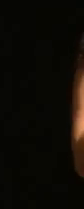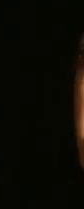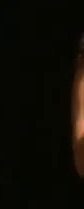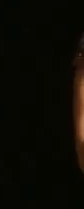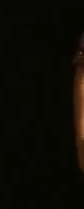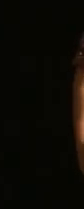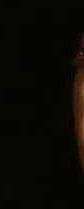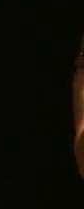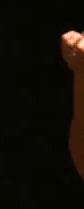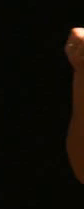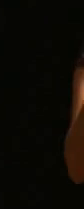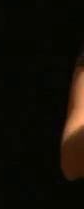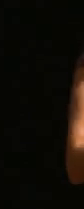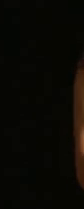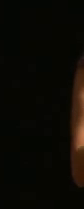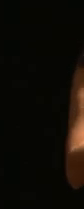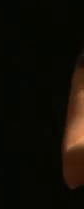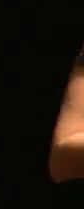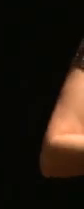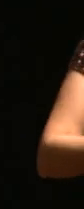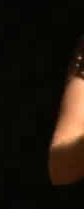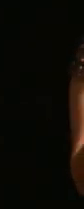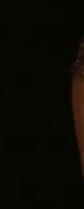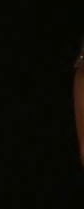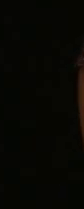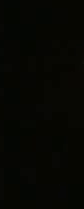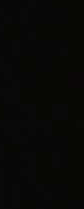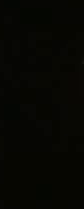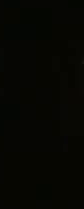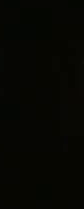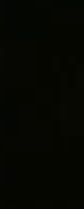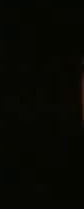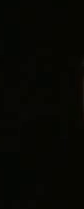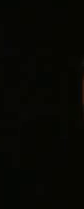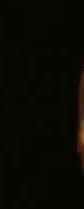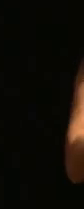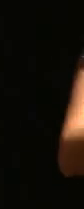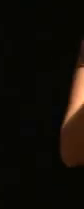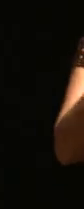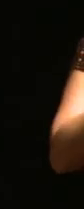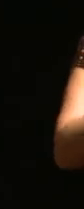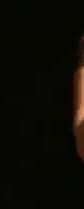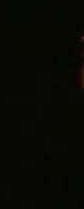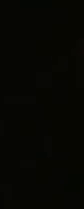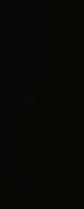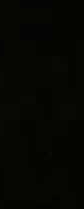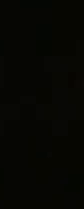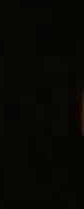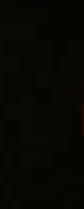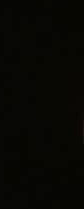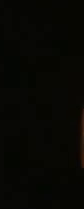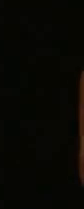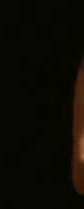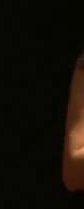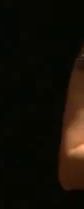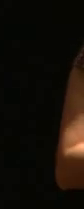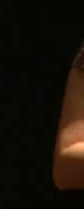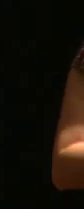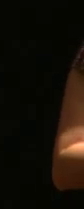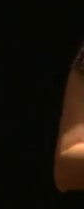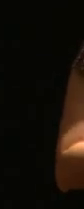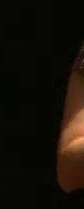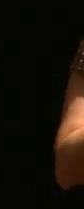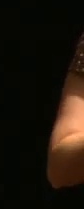um diálogo realmente que seja das pessoas da base, das pessoas que estão ali na linha de